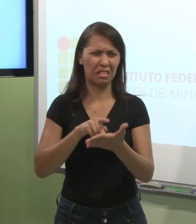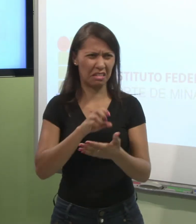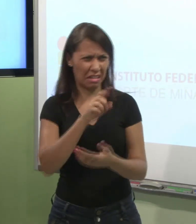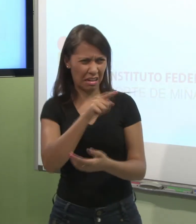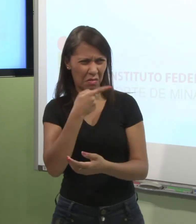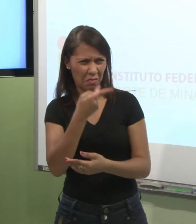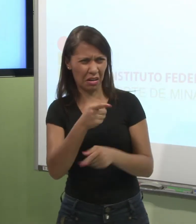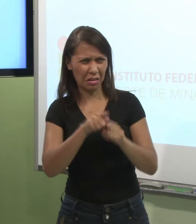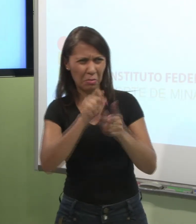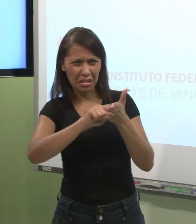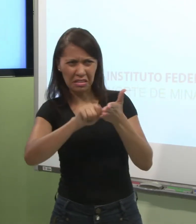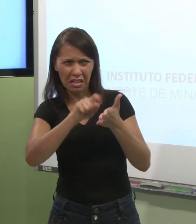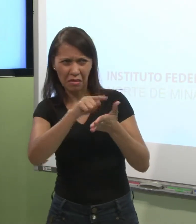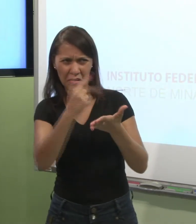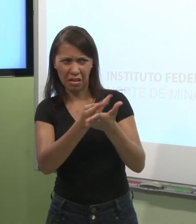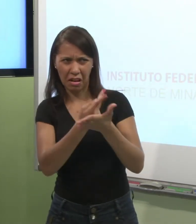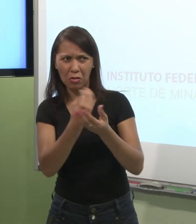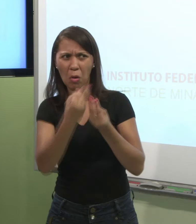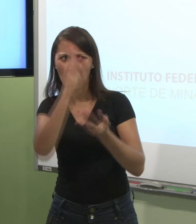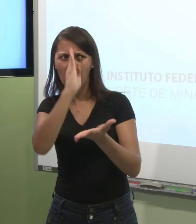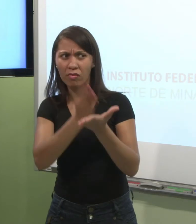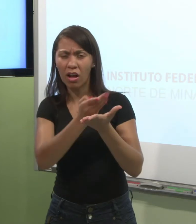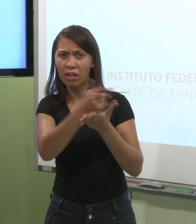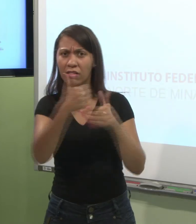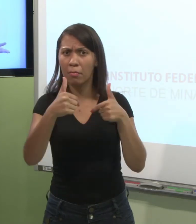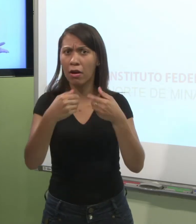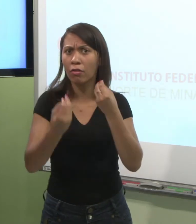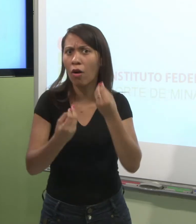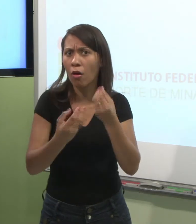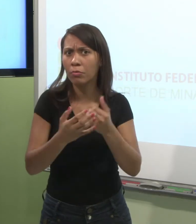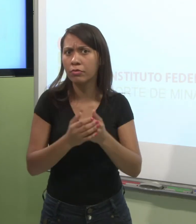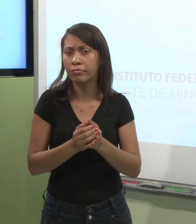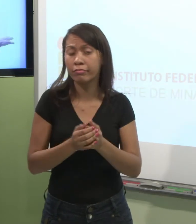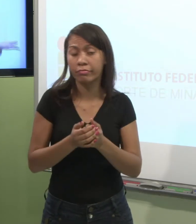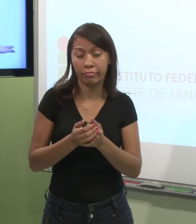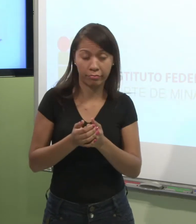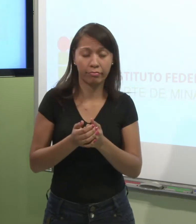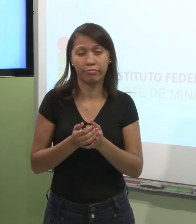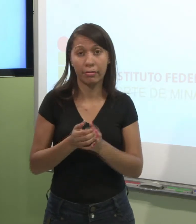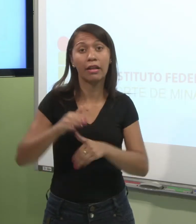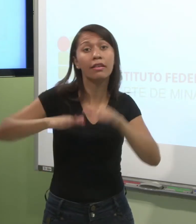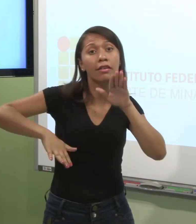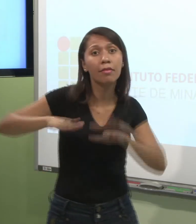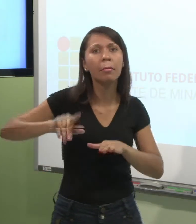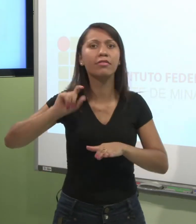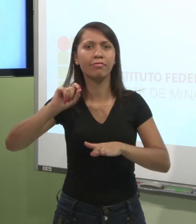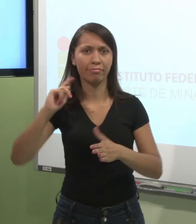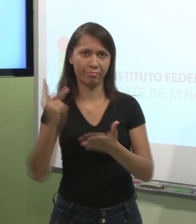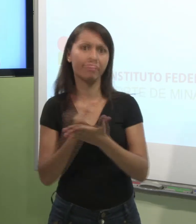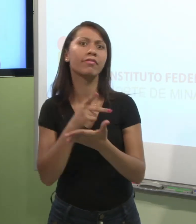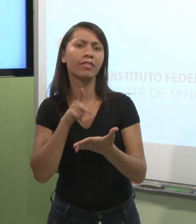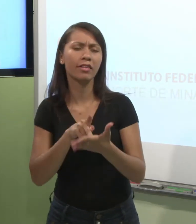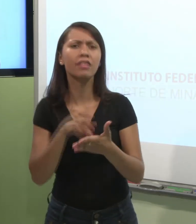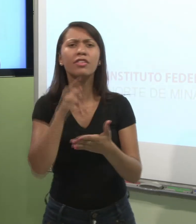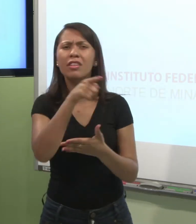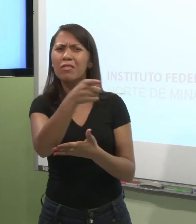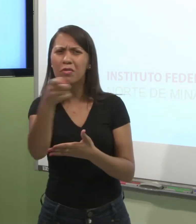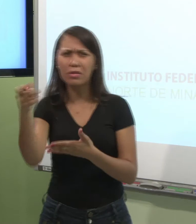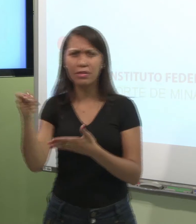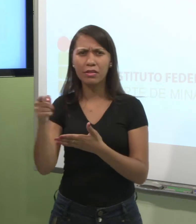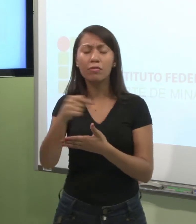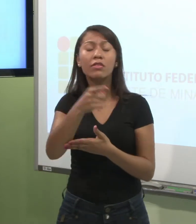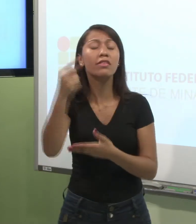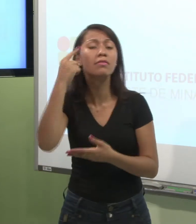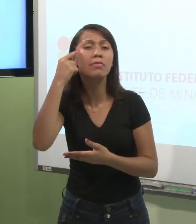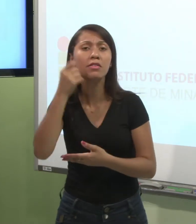fala assim, será se posso confiar em sua competência? É lógico que dependendo do trabalho que se realiza. E vocês, o